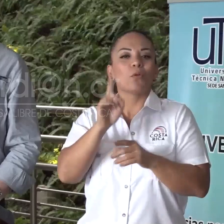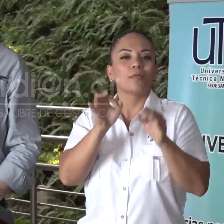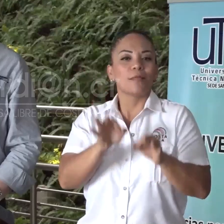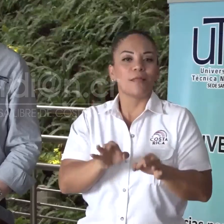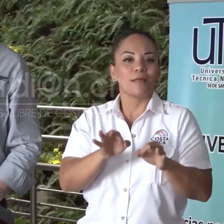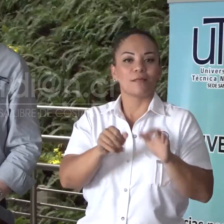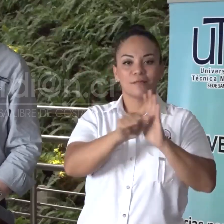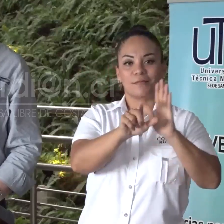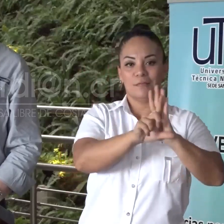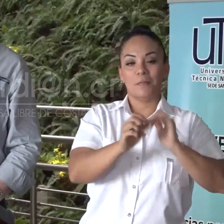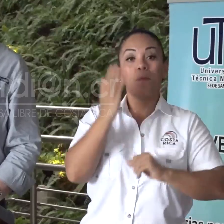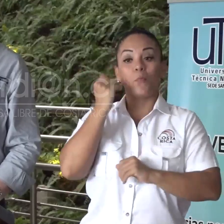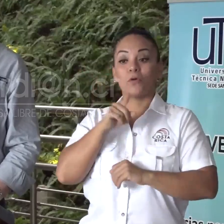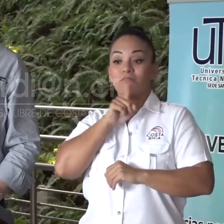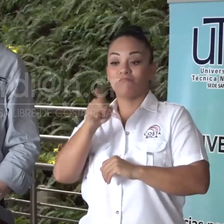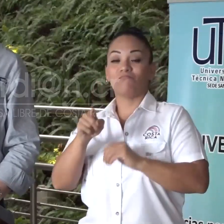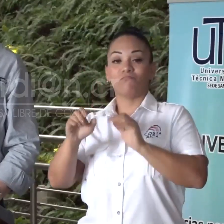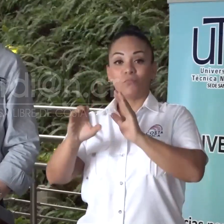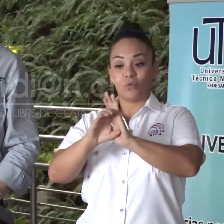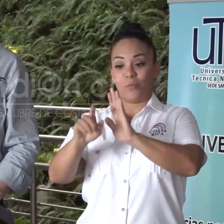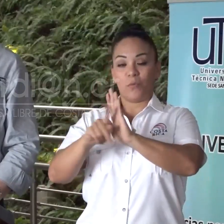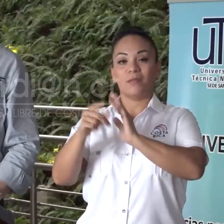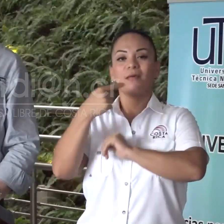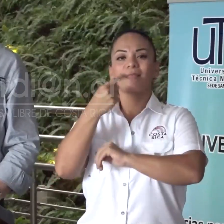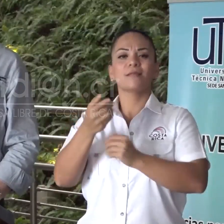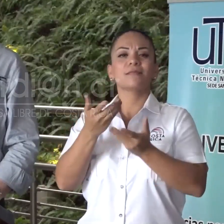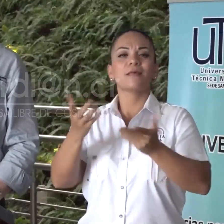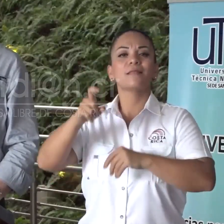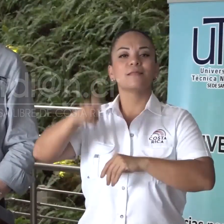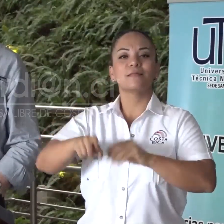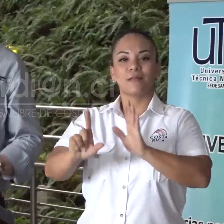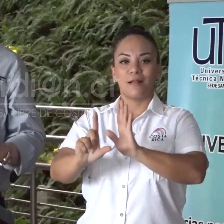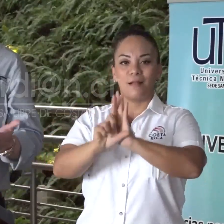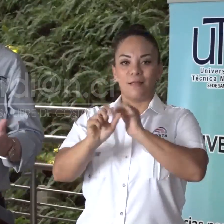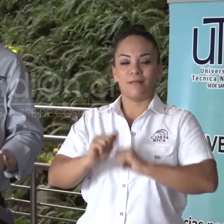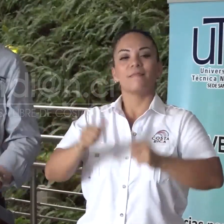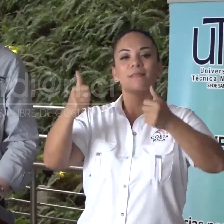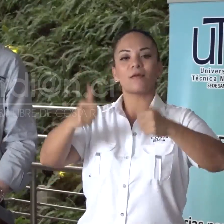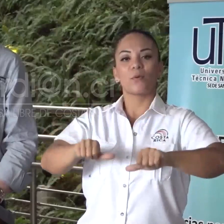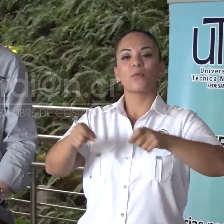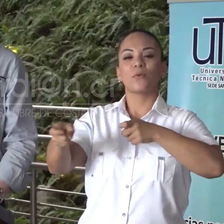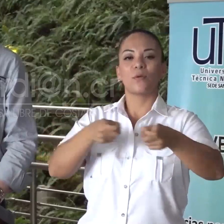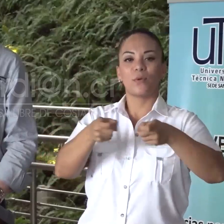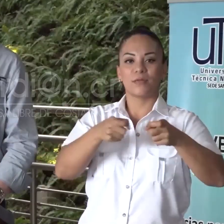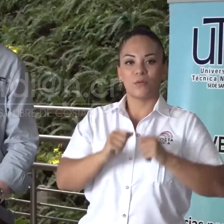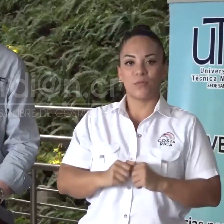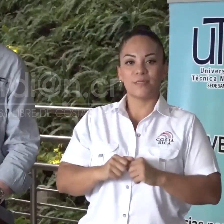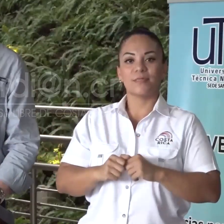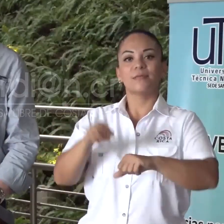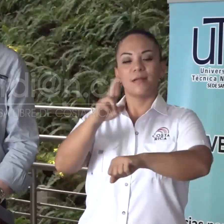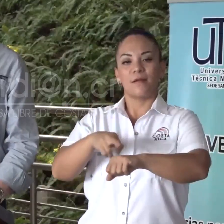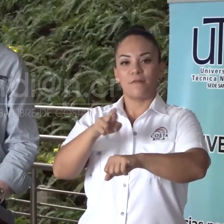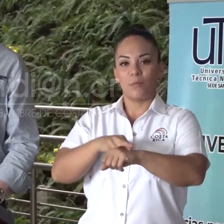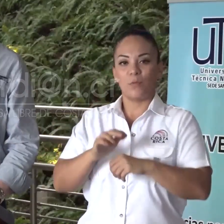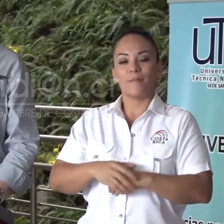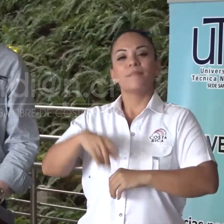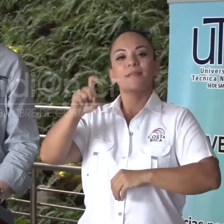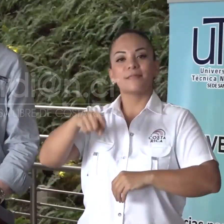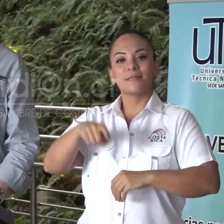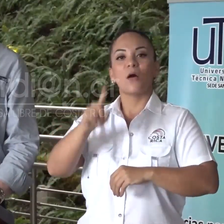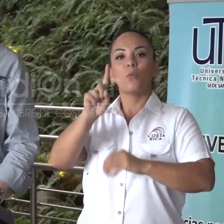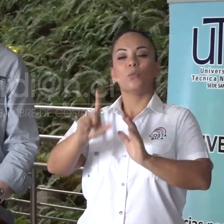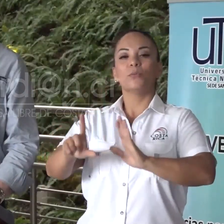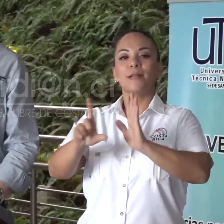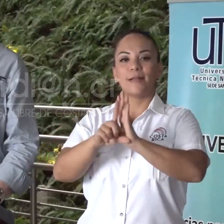porque de acuerdo a la Sala Constitucional se necesita ley, y de acuerdo a las regulaciones de la República se necesita una